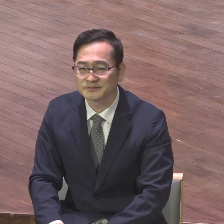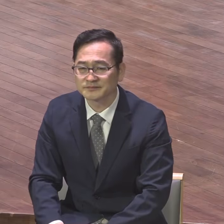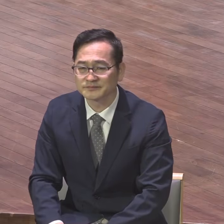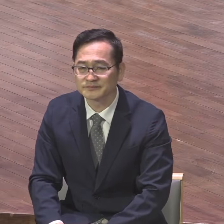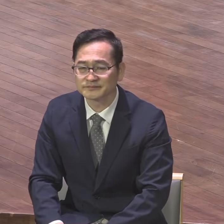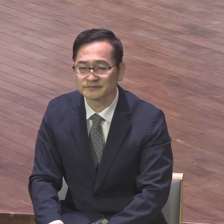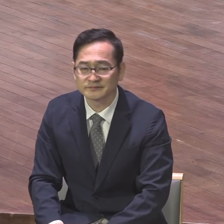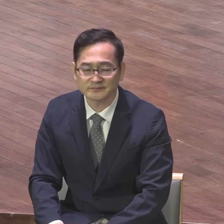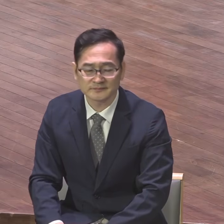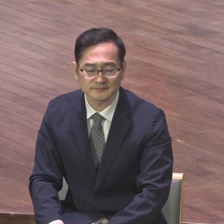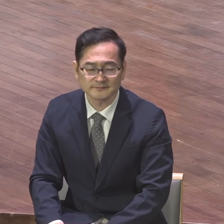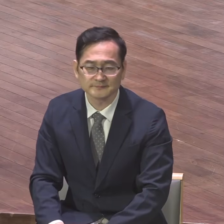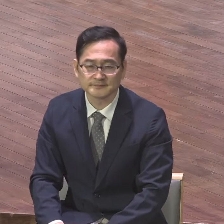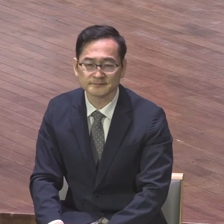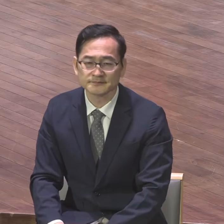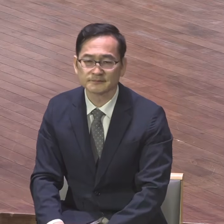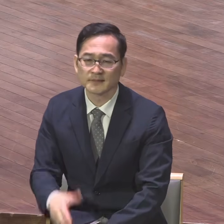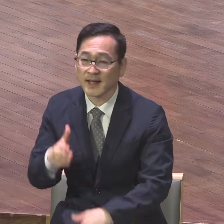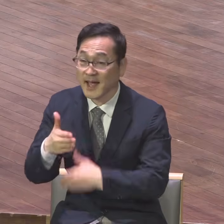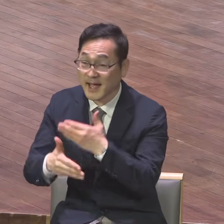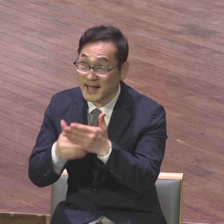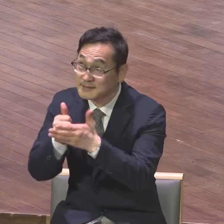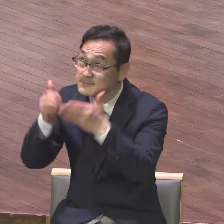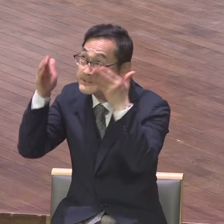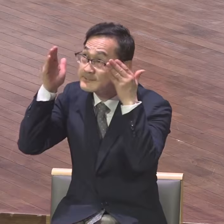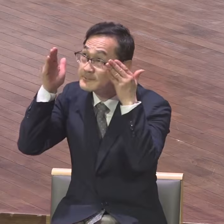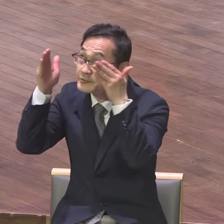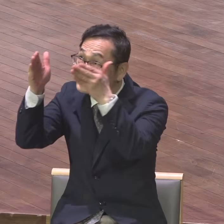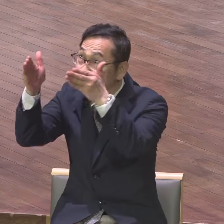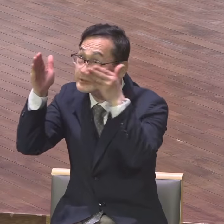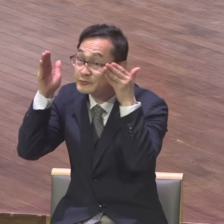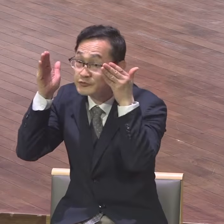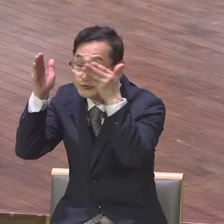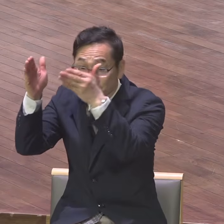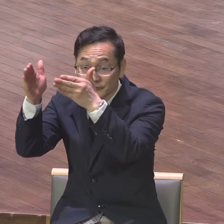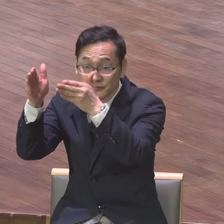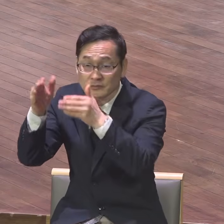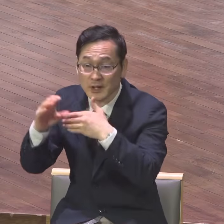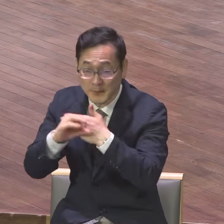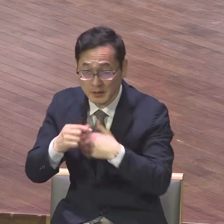물러가요. 그런데 하나님이 포커스 맞추니까 다 회복시켜줘.